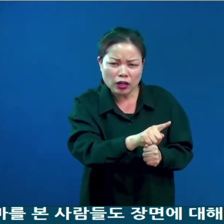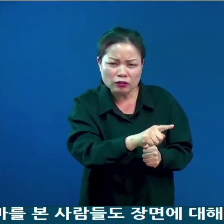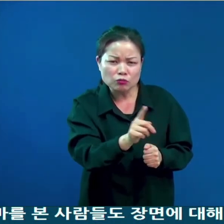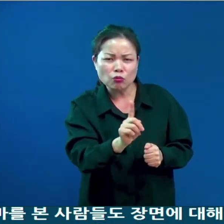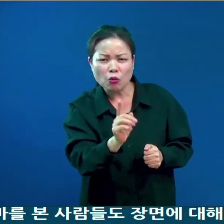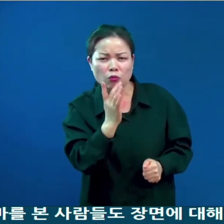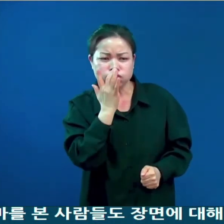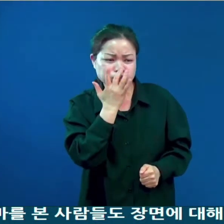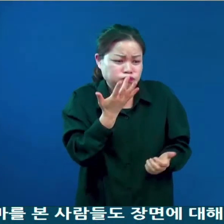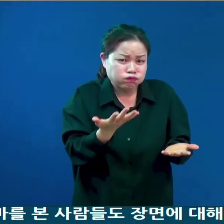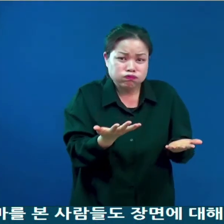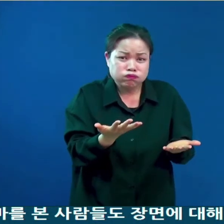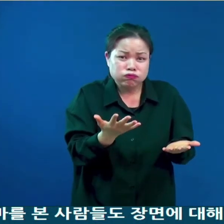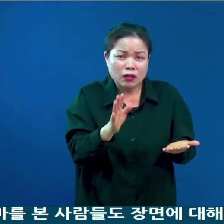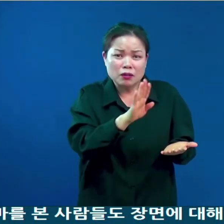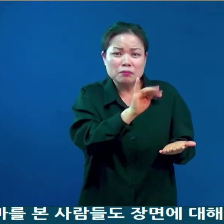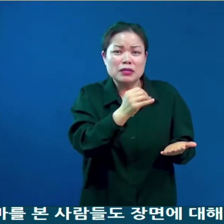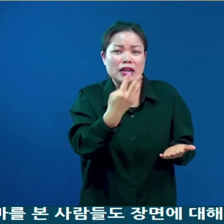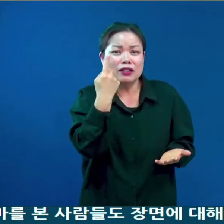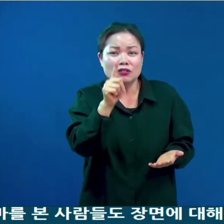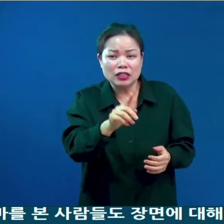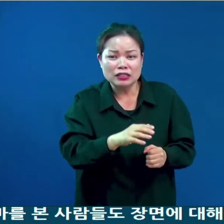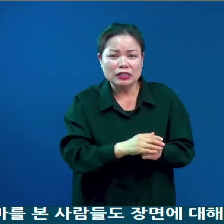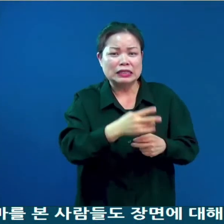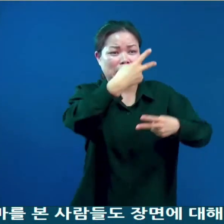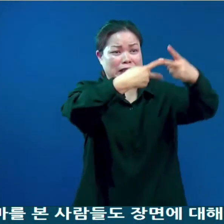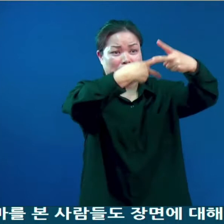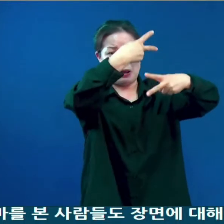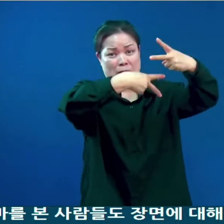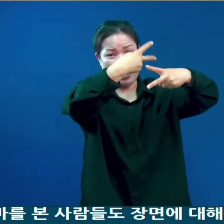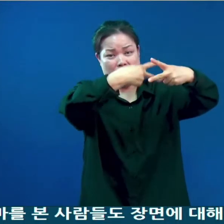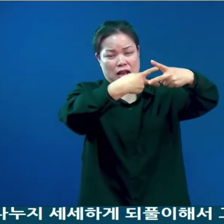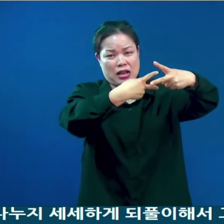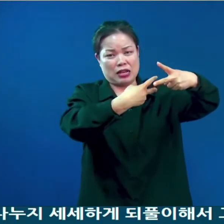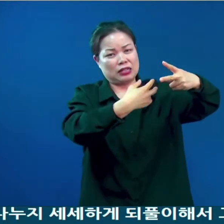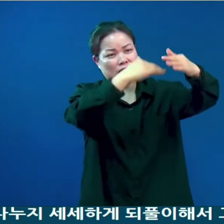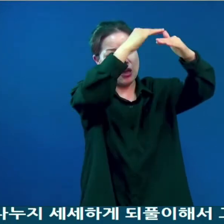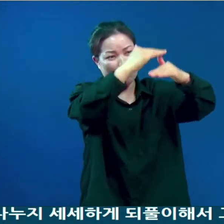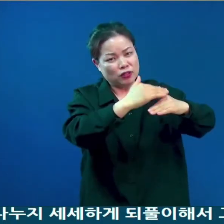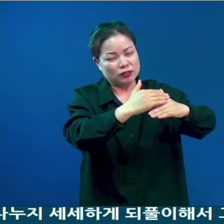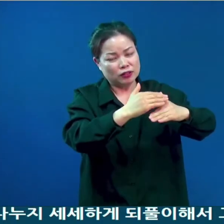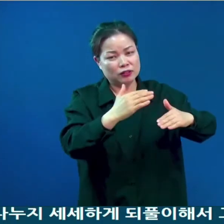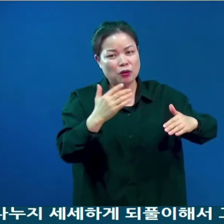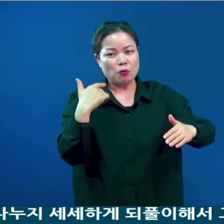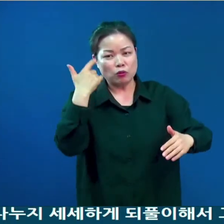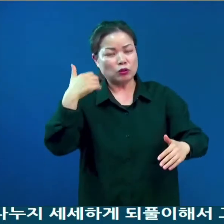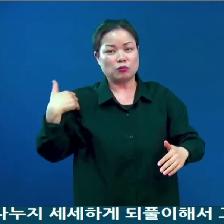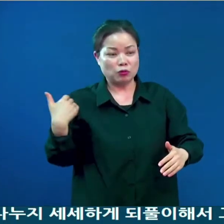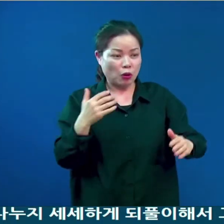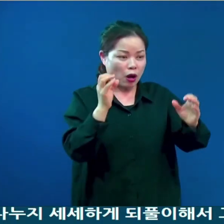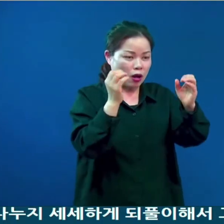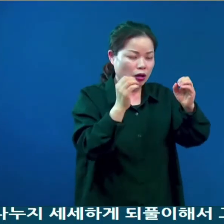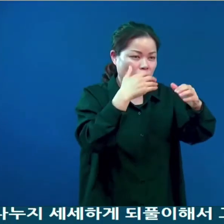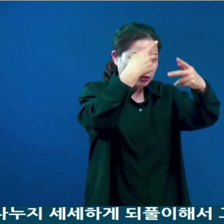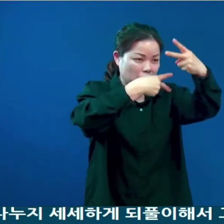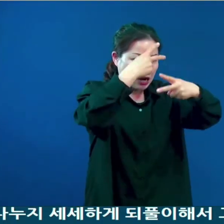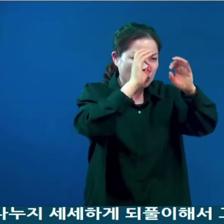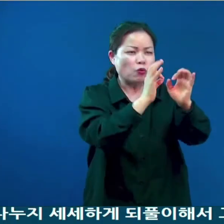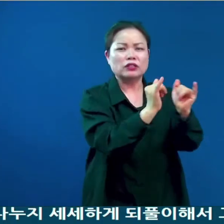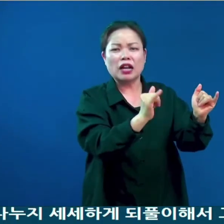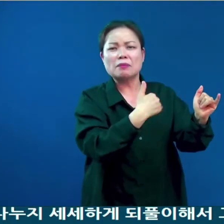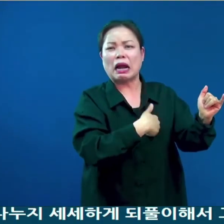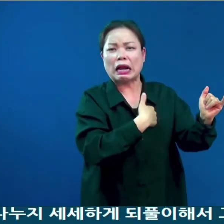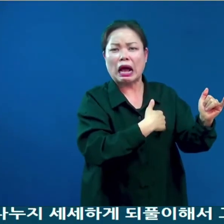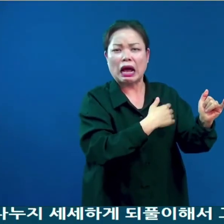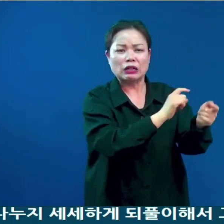삼광빌라가 뭔지 몰라서 어디에 있는 빌라냐 그랬더니 드라마라고 이렇게 얘기를 하더라고요. 그러니까 본 사람들끼리는 아는 내용이지만 못